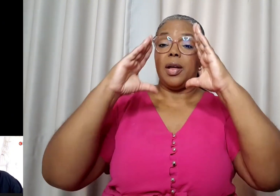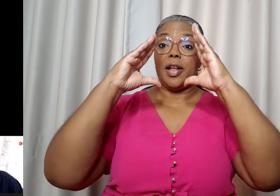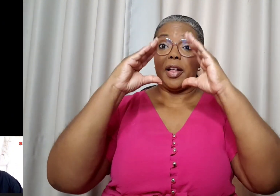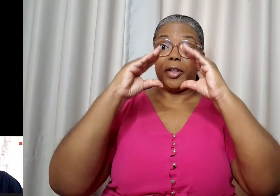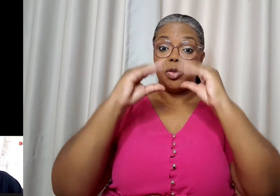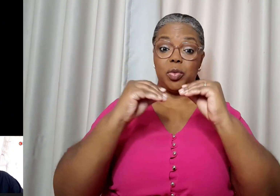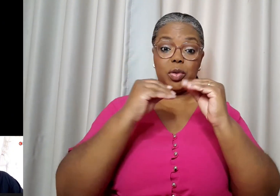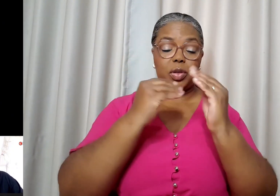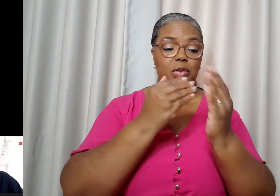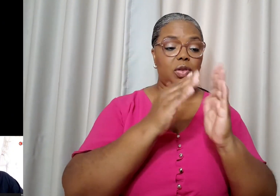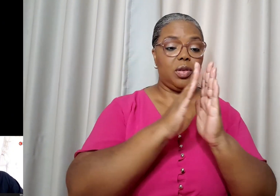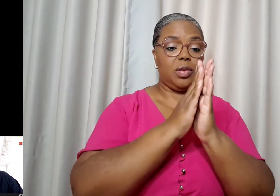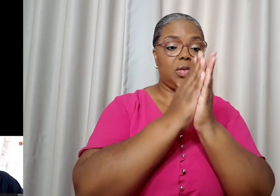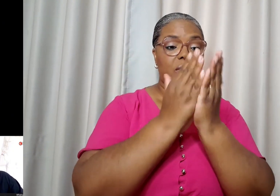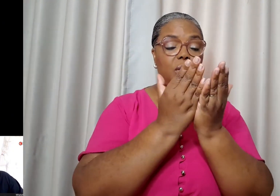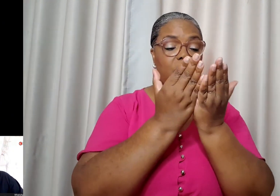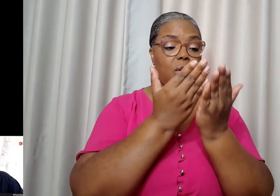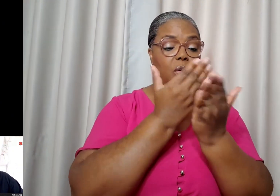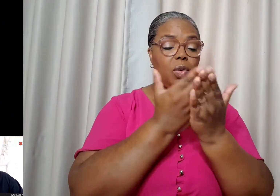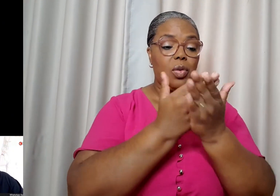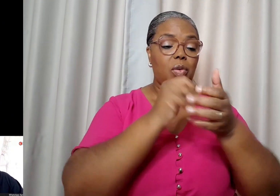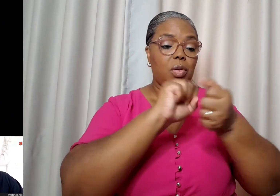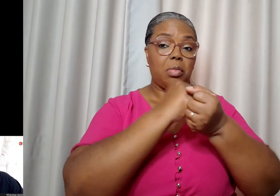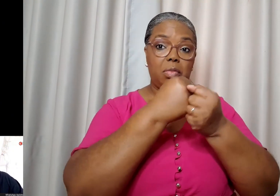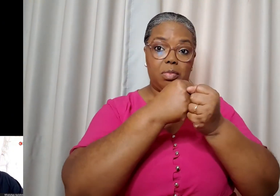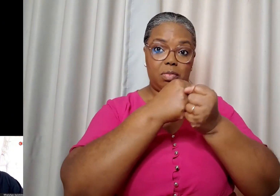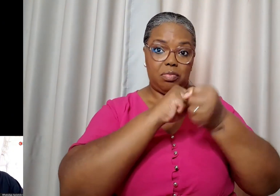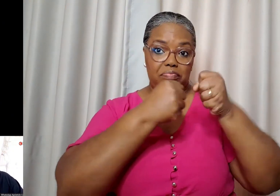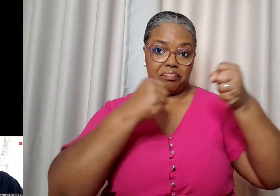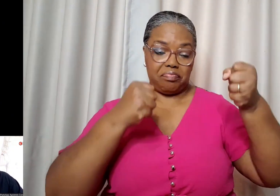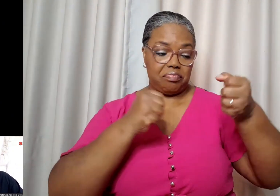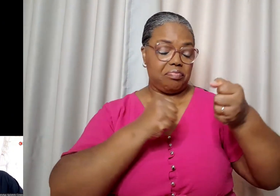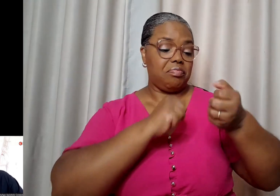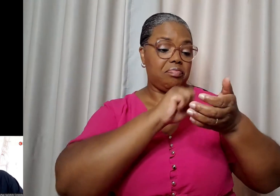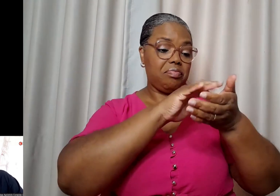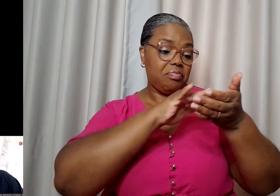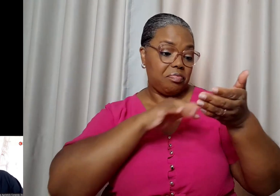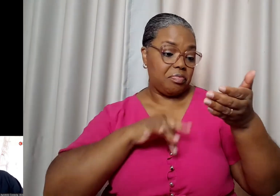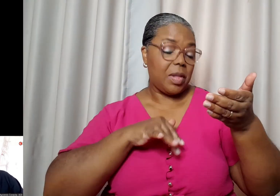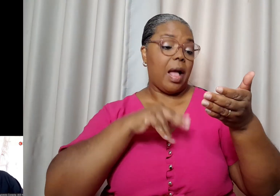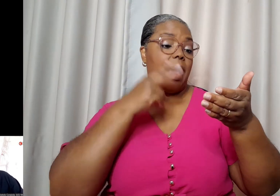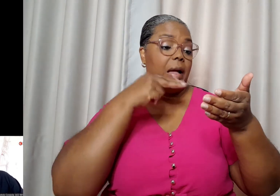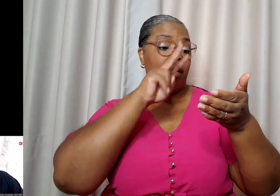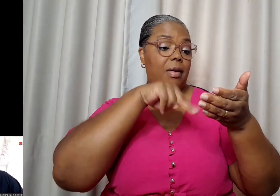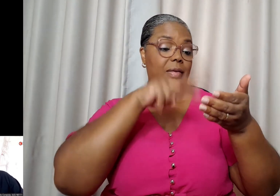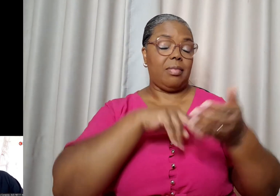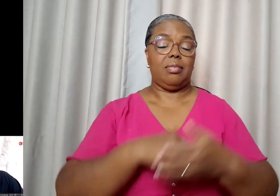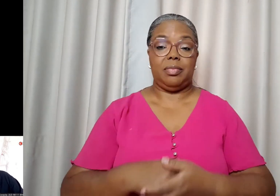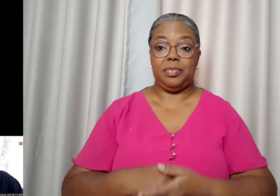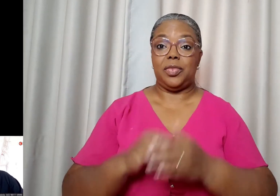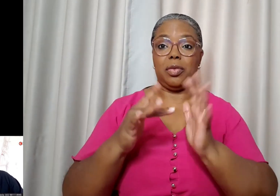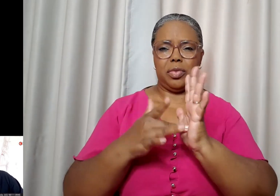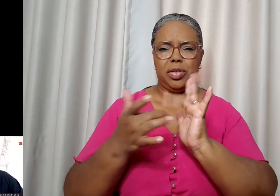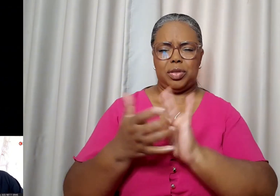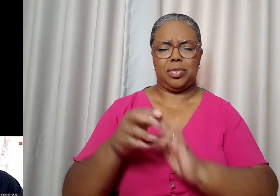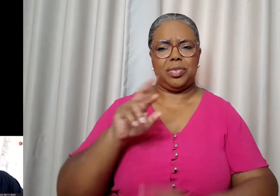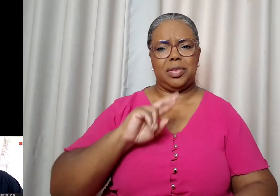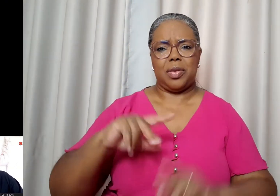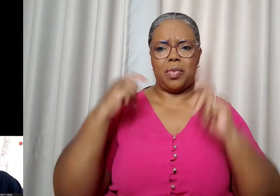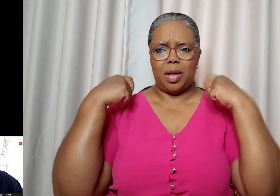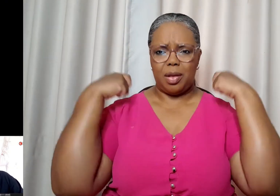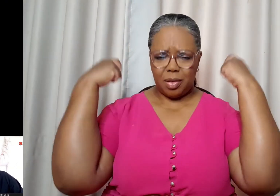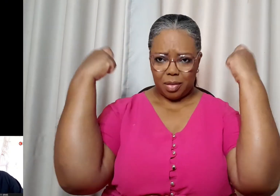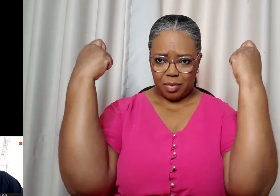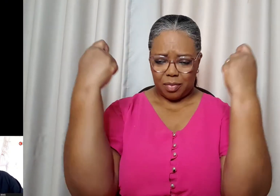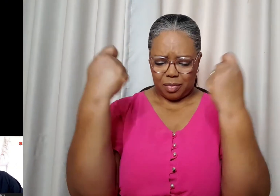mesma situação de Jesus. Então, ele não era um monge. Ele, na